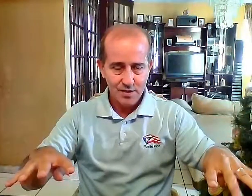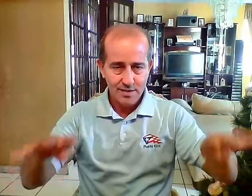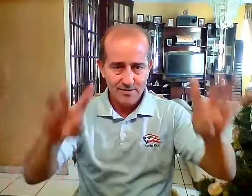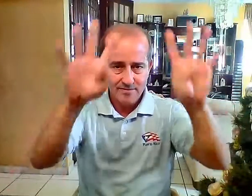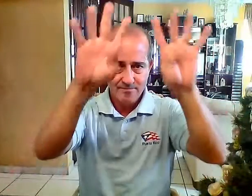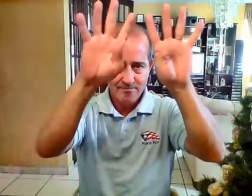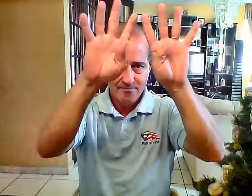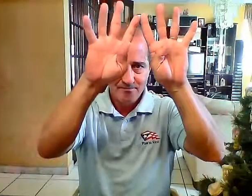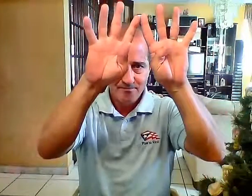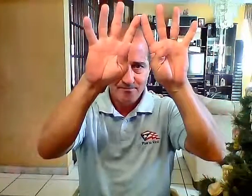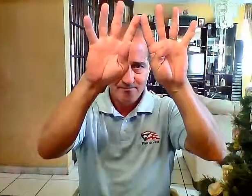cortinas.